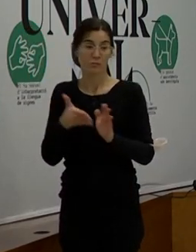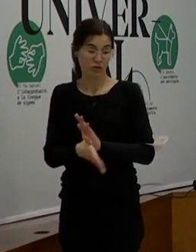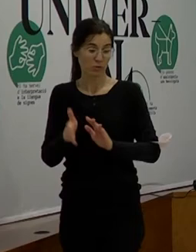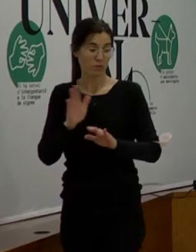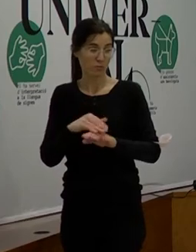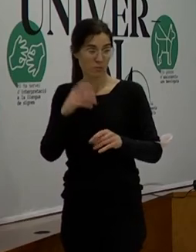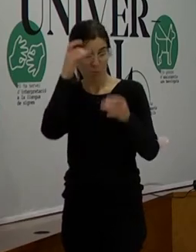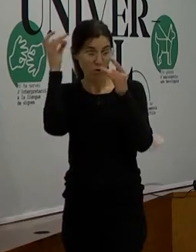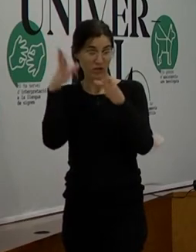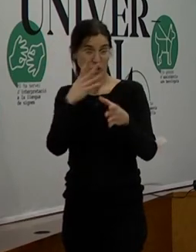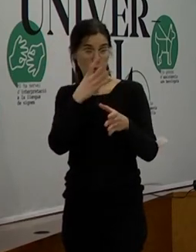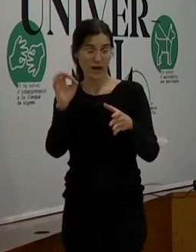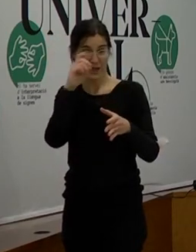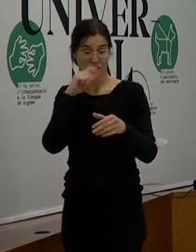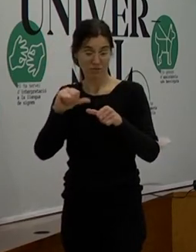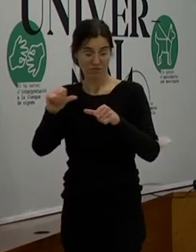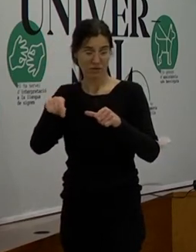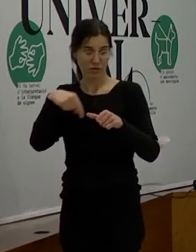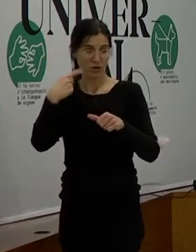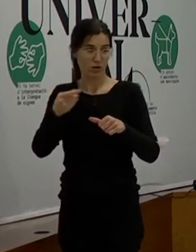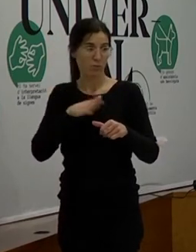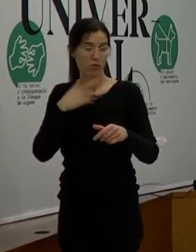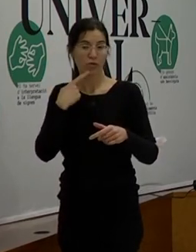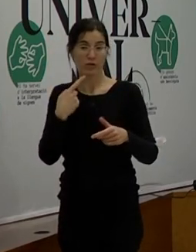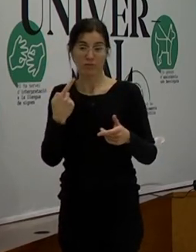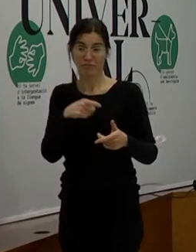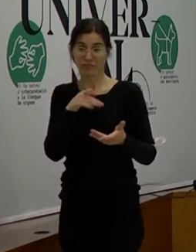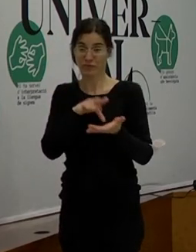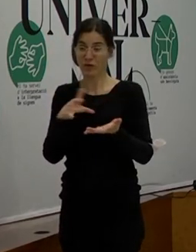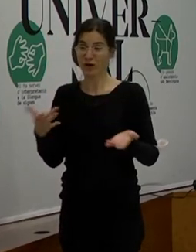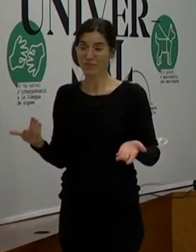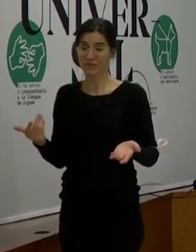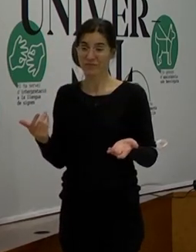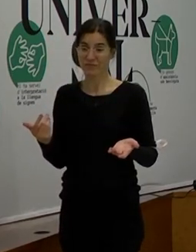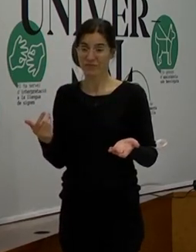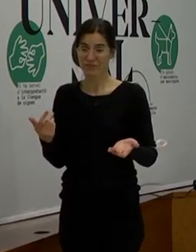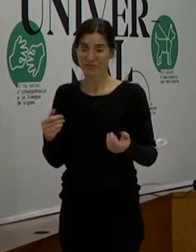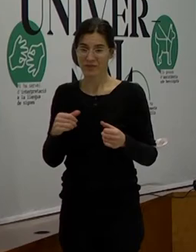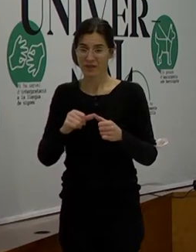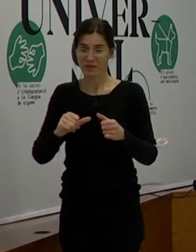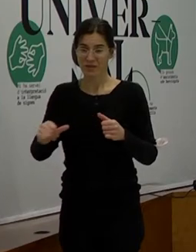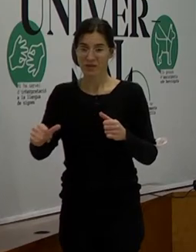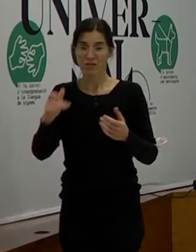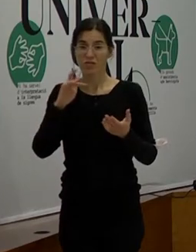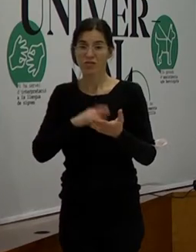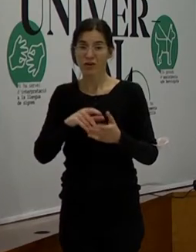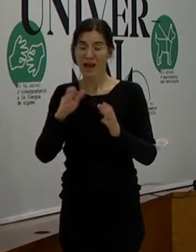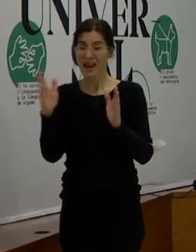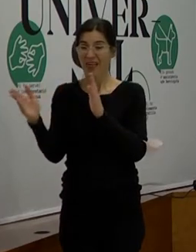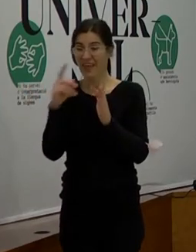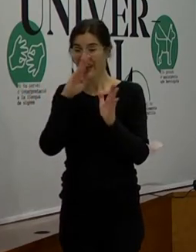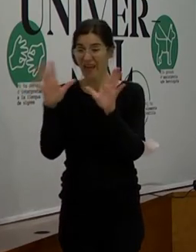per fi, després de 40 anys, puc dir, esto está ganado, chicos. Viene la década de la accesibilidad, te lo